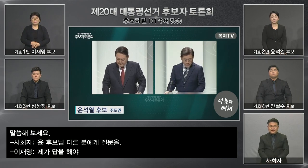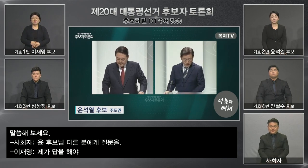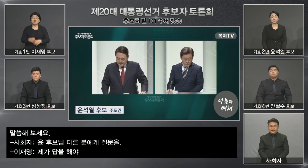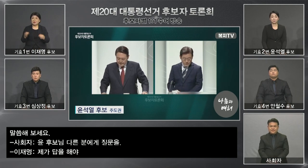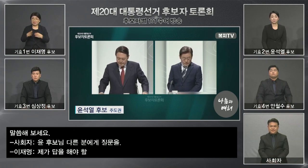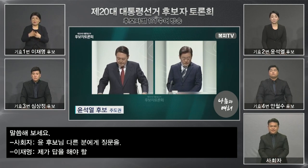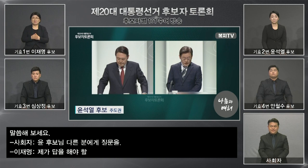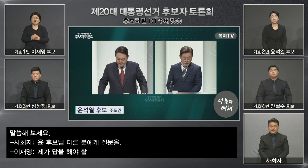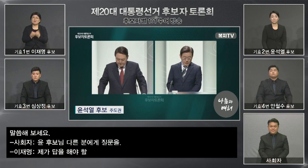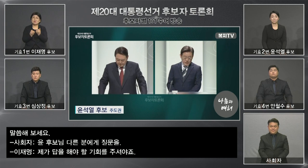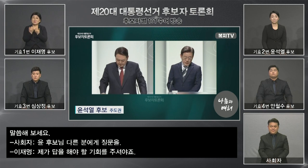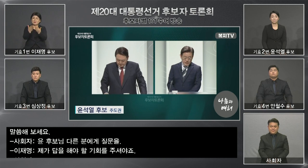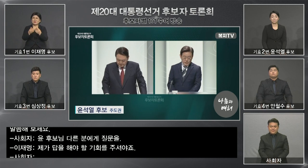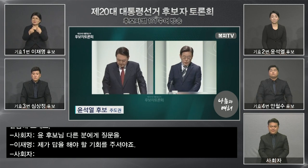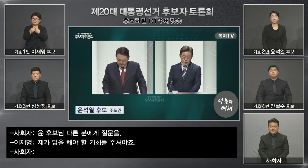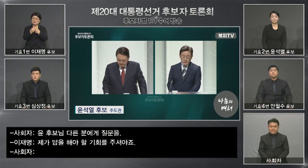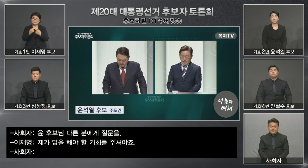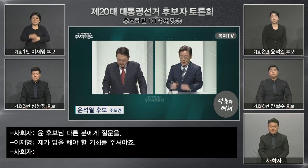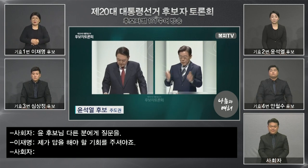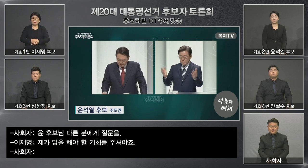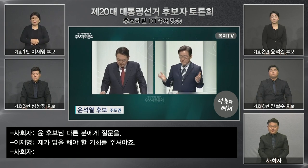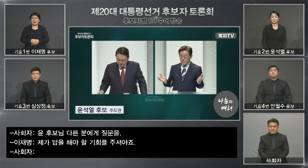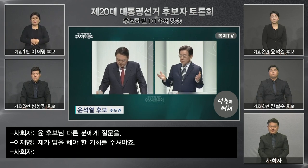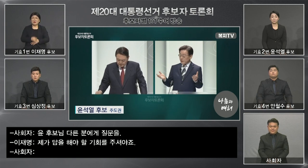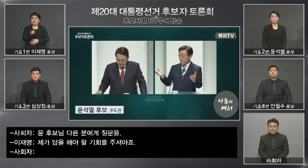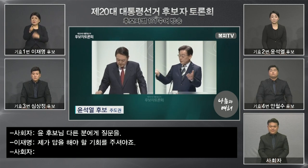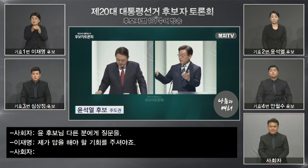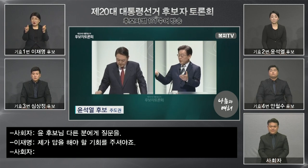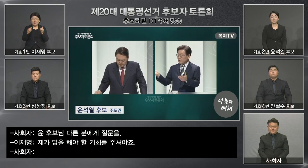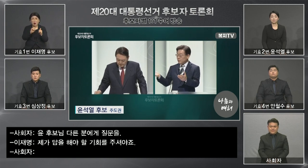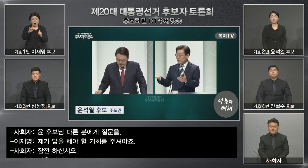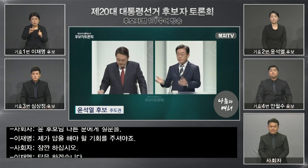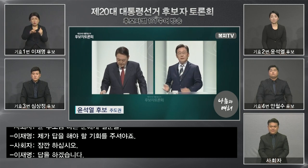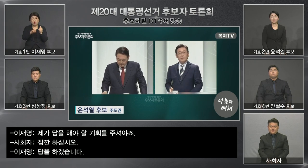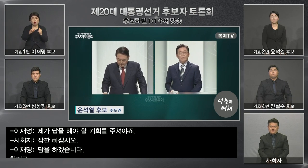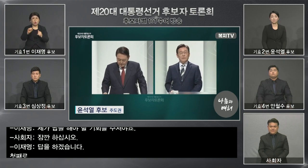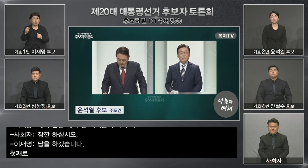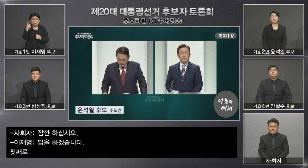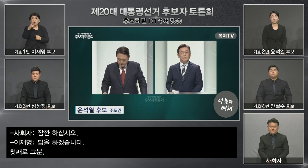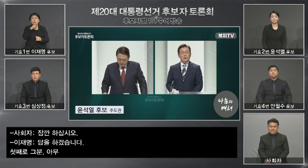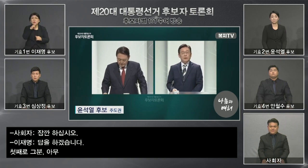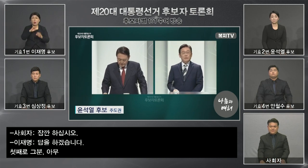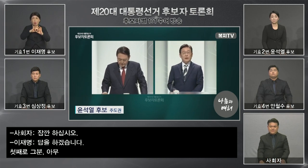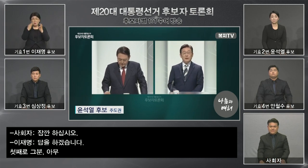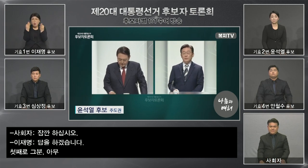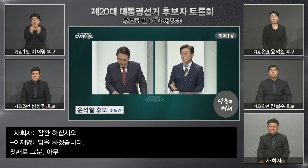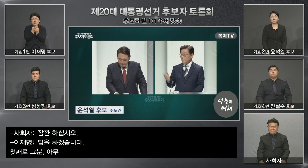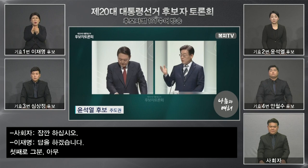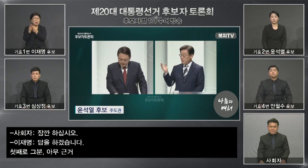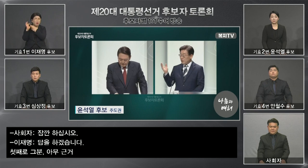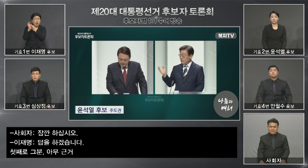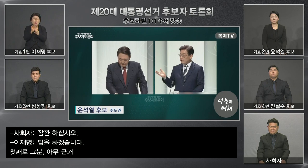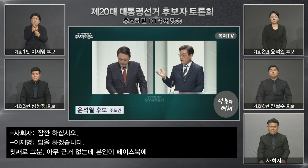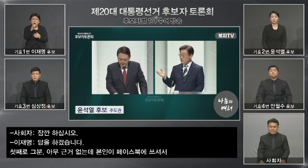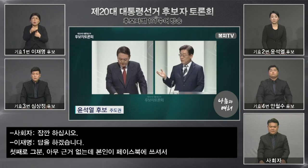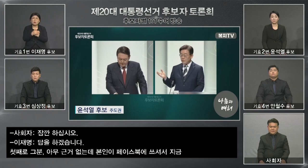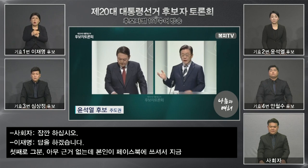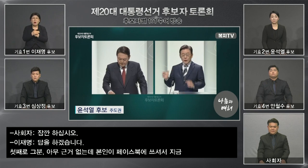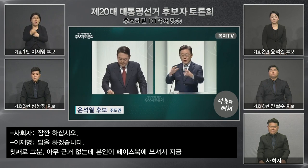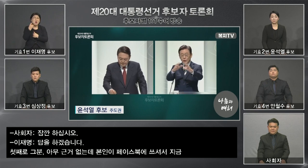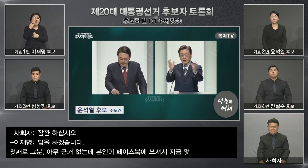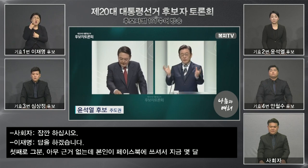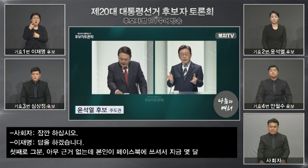첫째로 그분 아무 근거 없는데 본인이 페이스북에 쓰셔가지고 지금 몇 달 동안 가지고 있는 거 명백한 허위